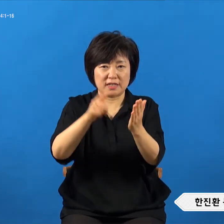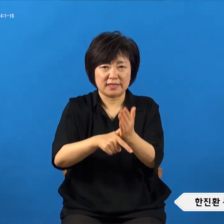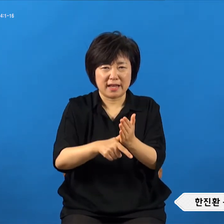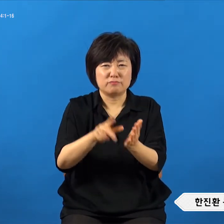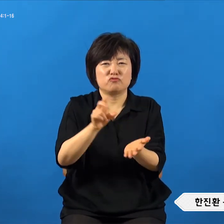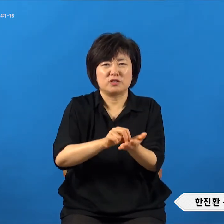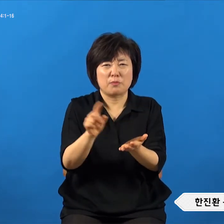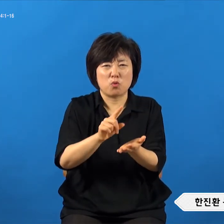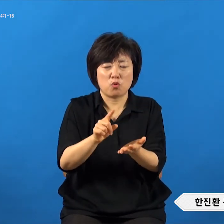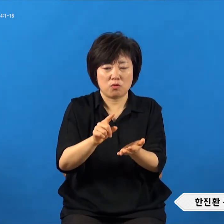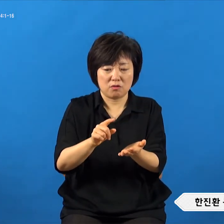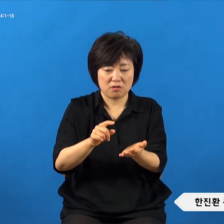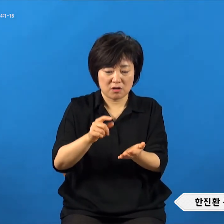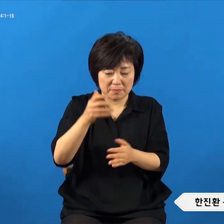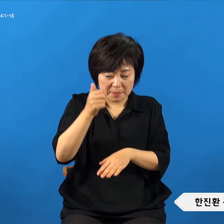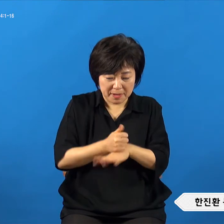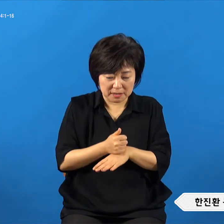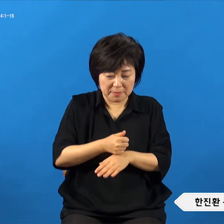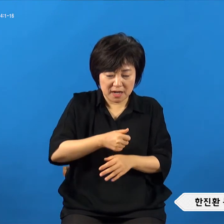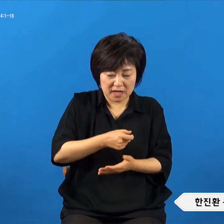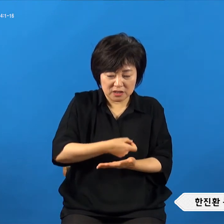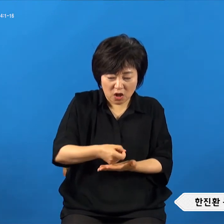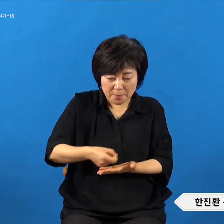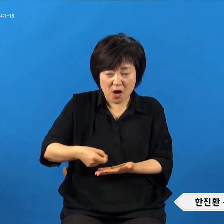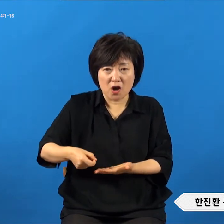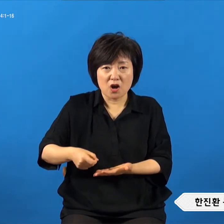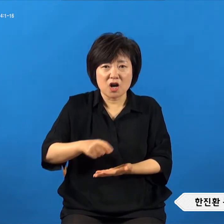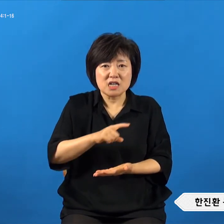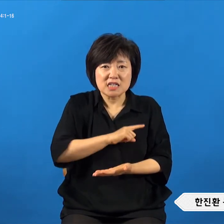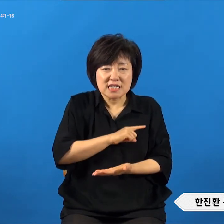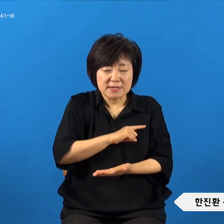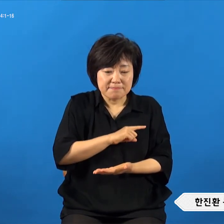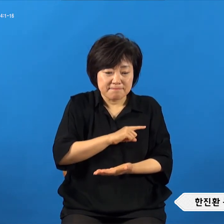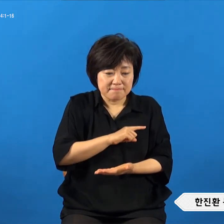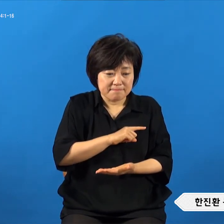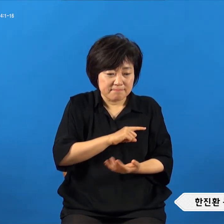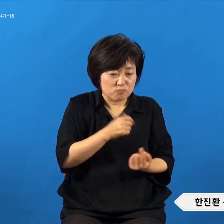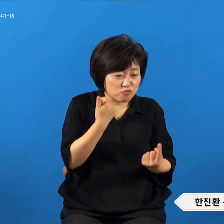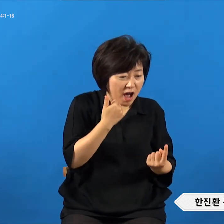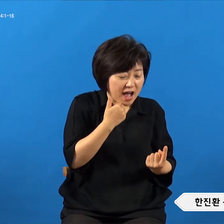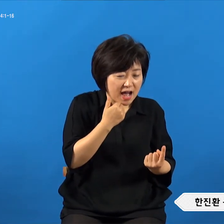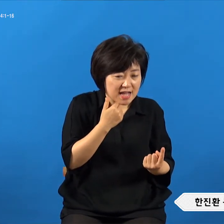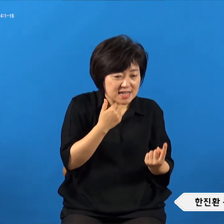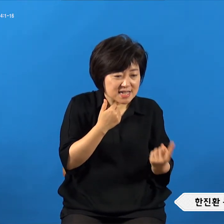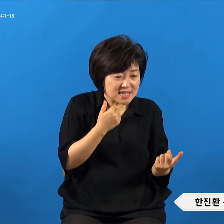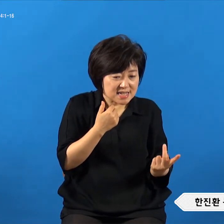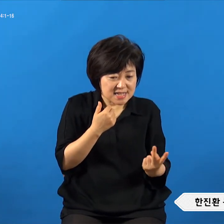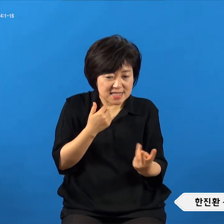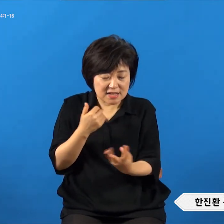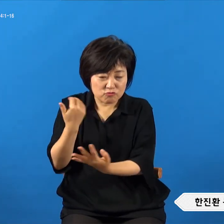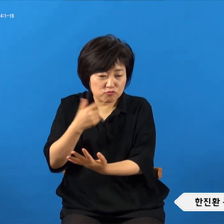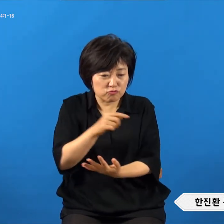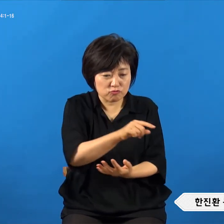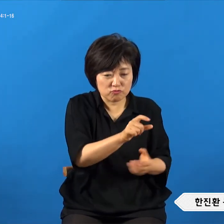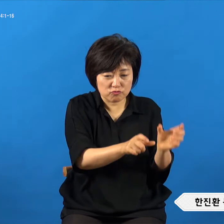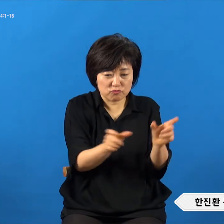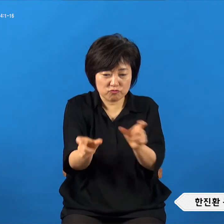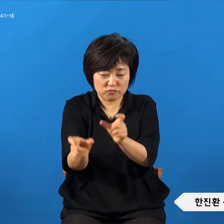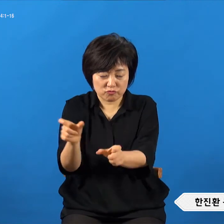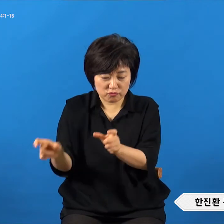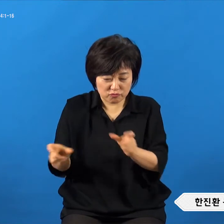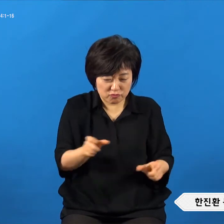제일 마지막에 서명을 해야 되는데 이름 순서를 어떻게 하느냐, 그걸 가지고 옥신각신하게